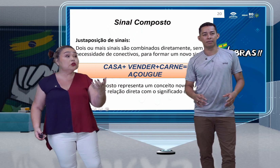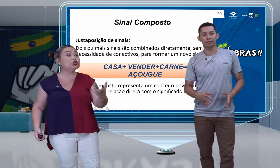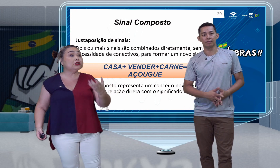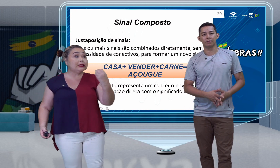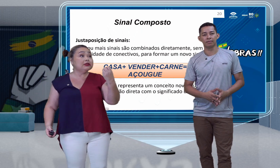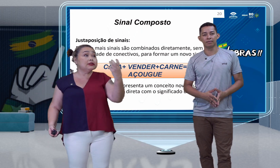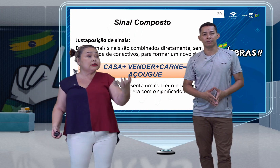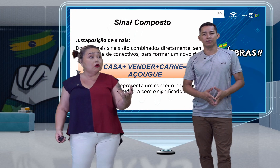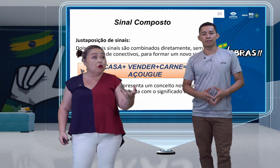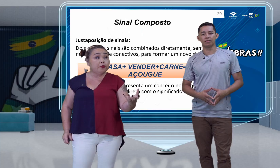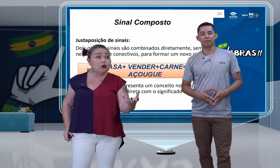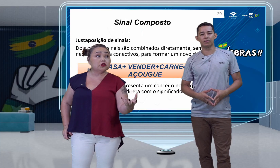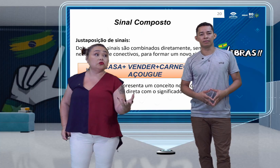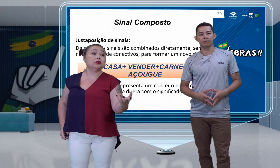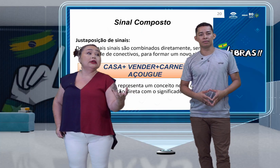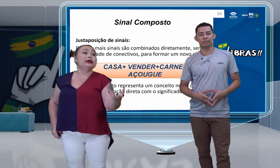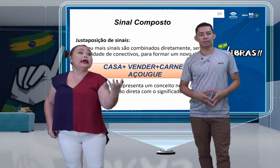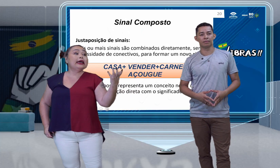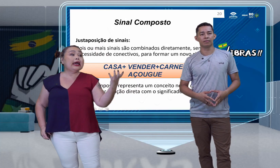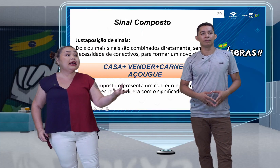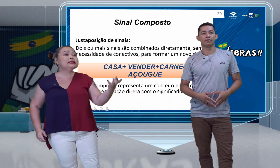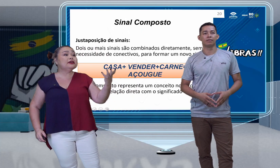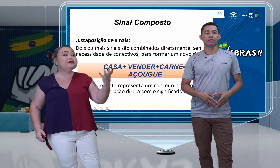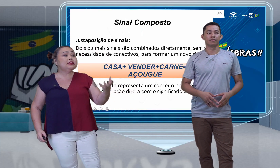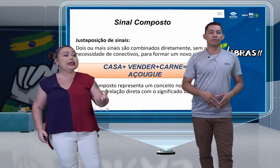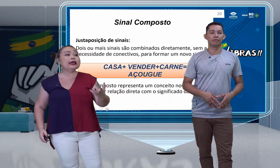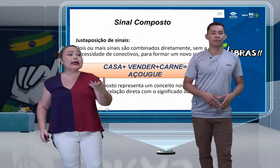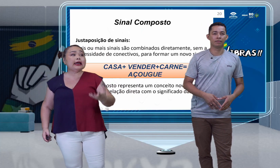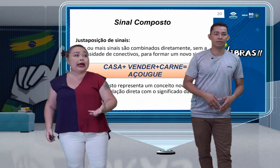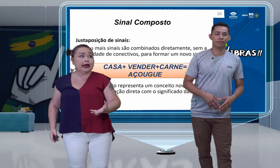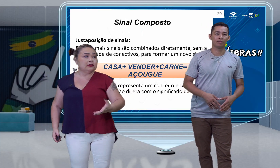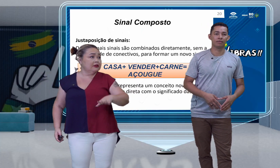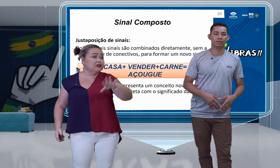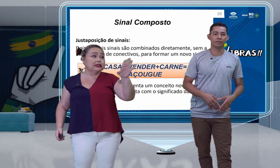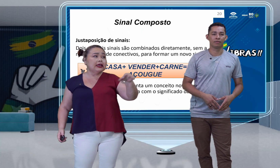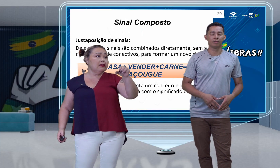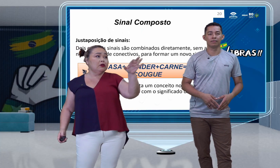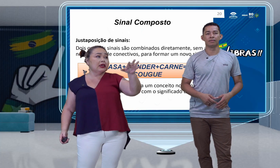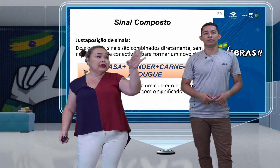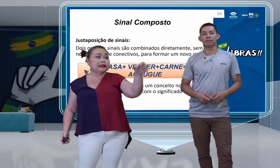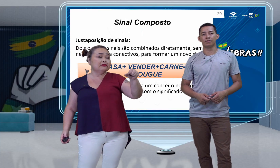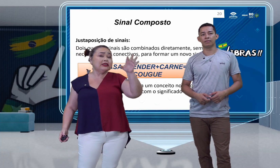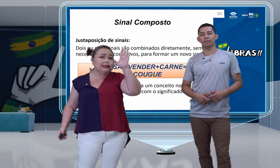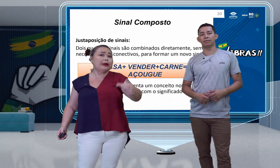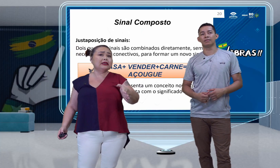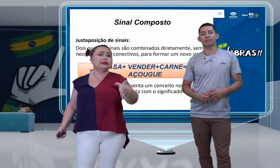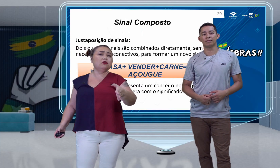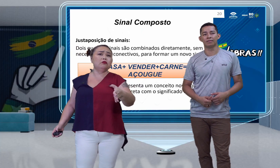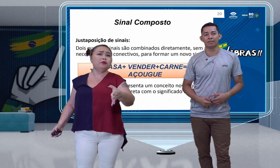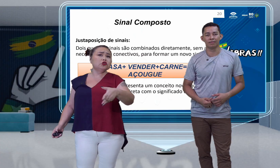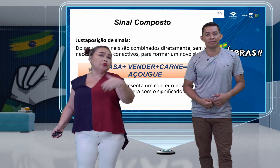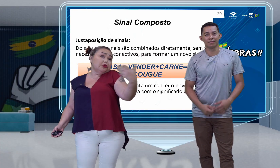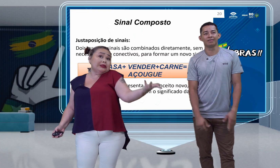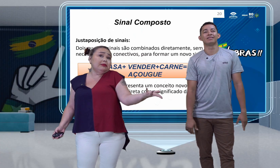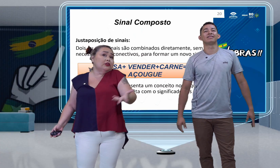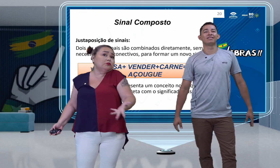morfologia também tem sinal composto. Casa, vender, carne. Vocês leem aí o que é. Vocês sabem o que é sinal composto, porque também tem